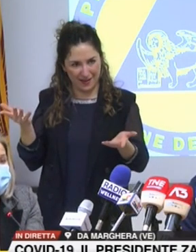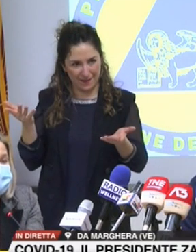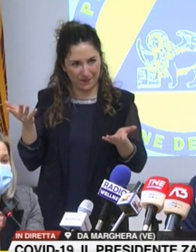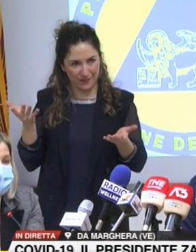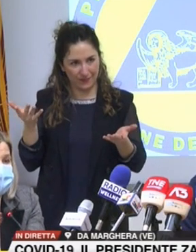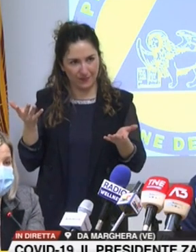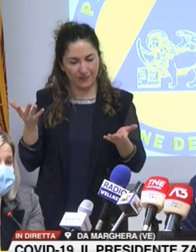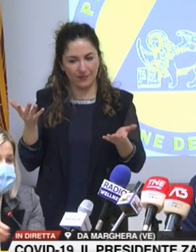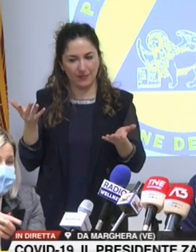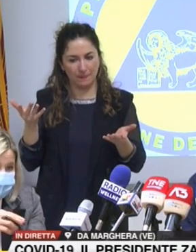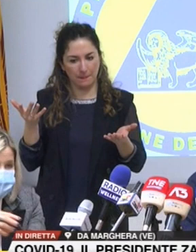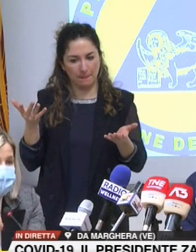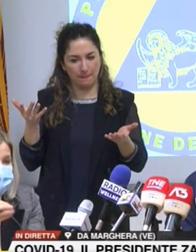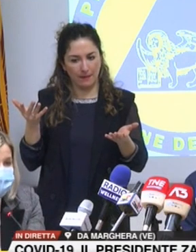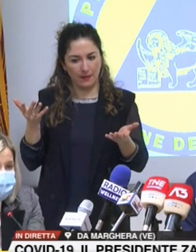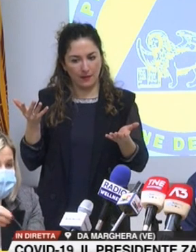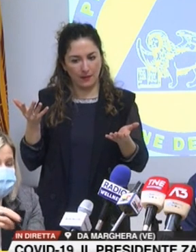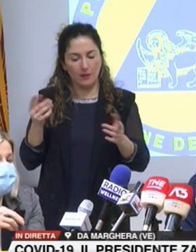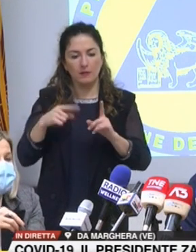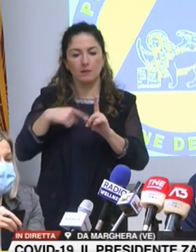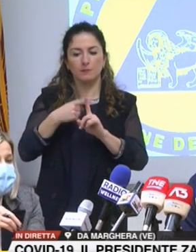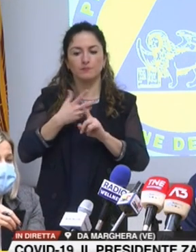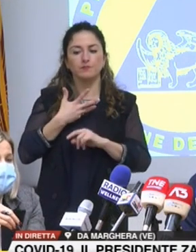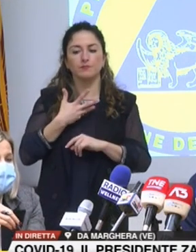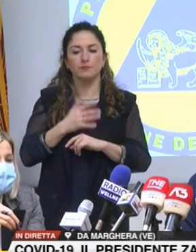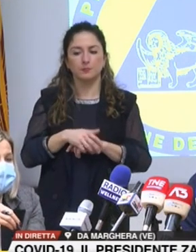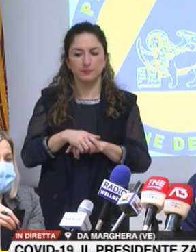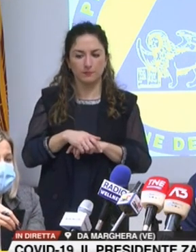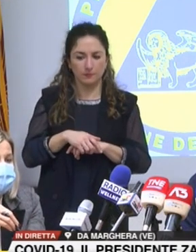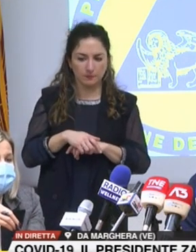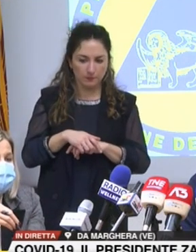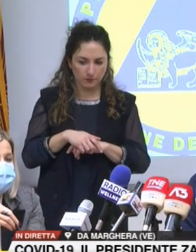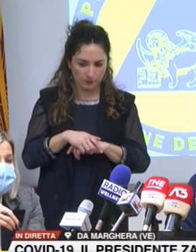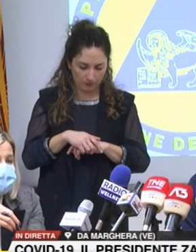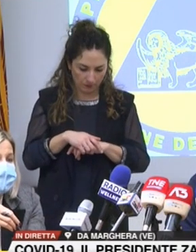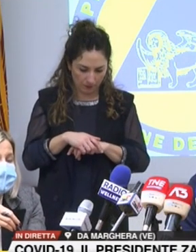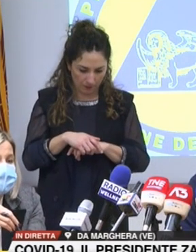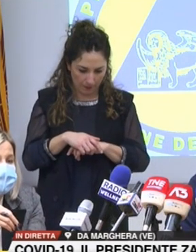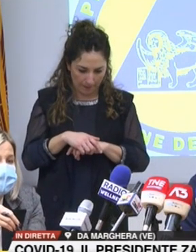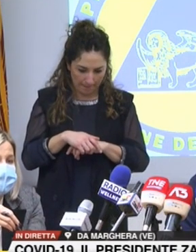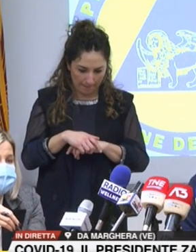mettere in sicurezza prima, eccetera. C'è poi un'esigenza anche legata appunto a